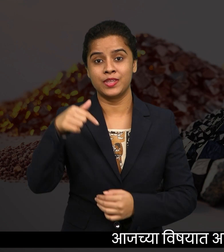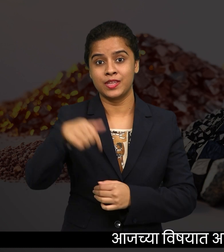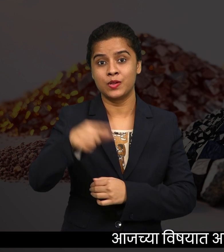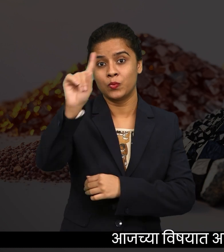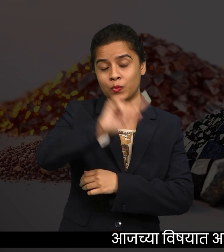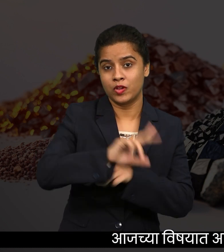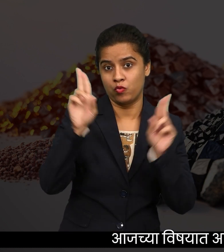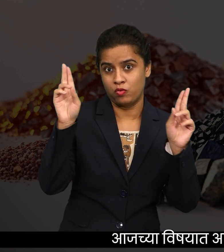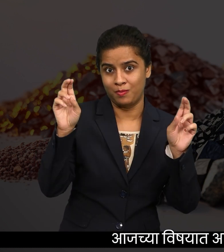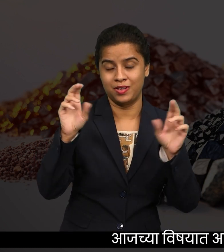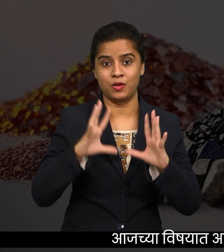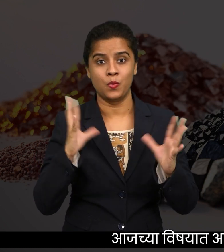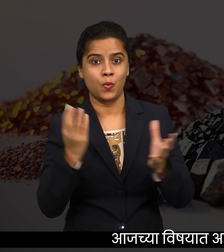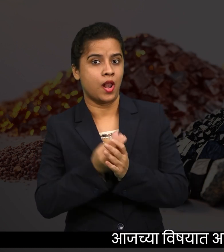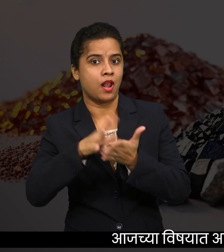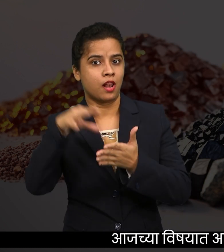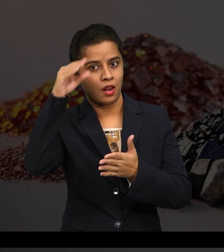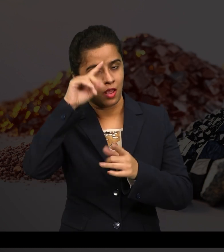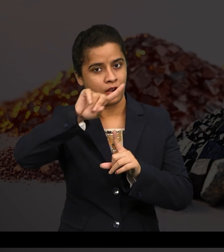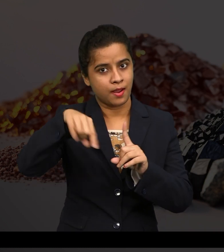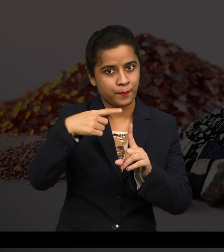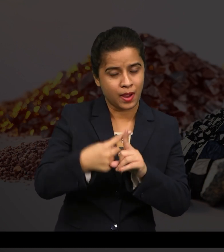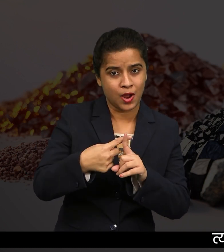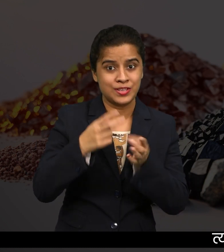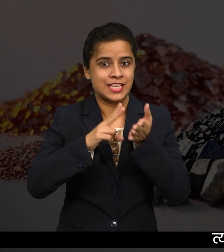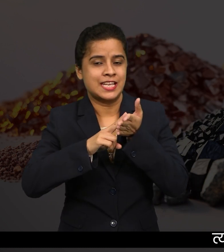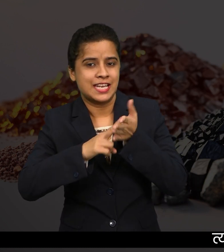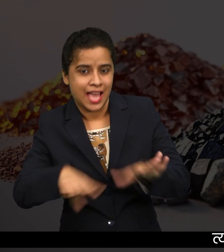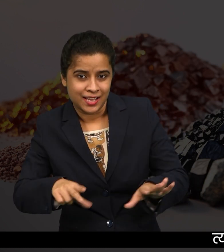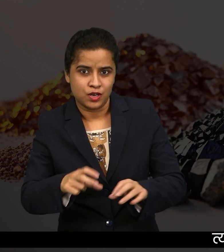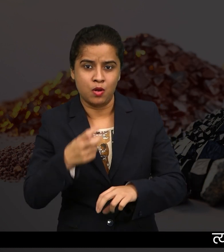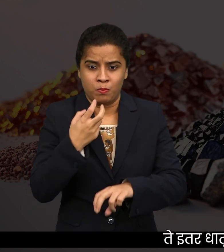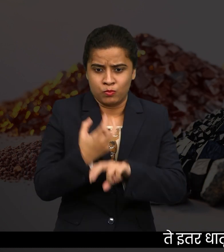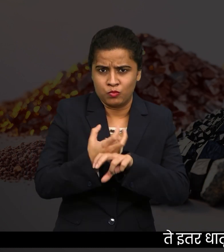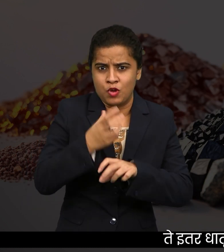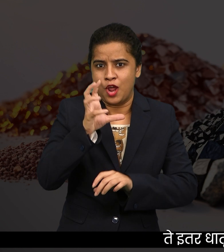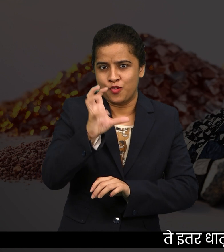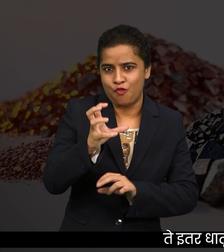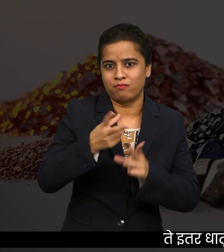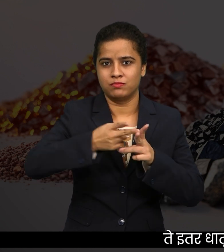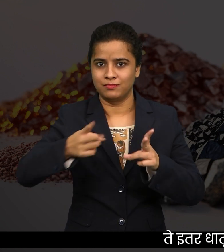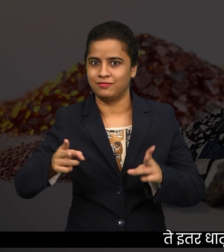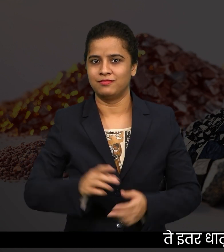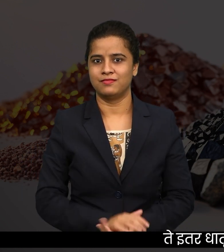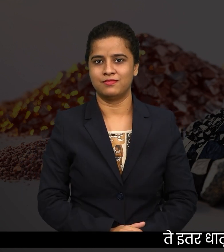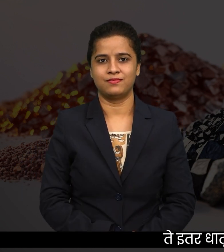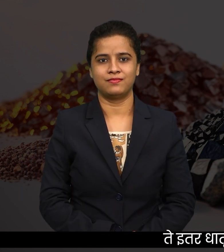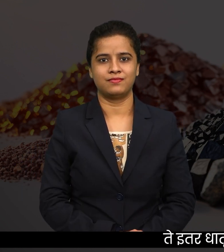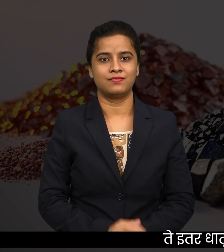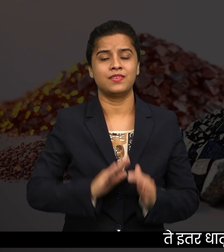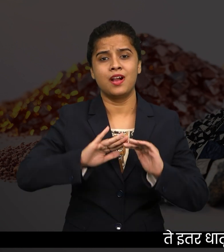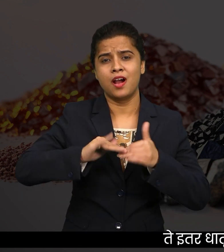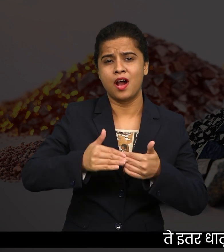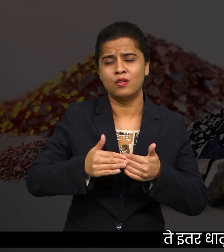आजच्या विषयात आपण ओरेस बद्दल जाणून घेणार आहोत. ते कसे दिसतात, त्यांचे रंग काय आहेत, ते इतर धातूंवर कसे प्रतिक्रिया देतात